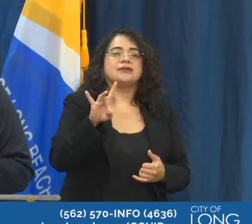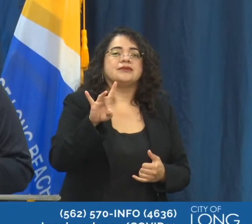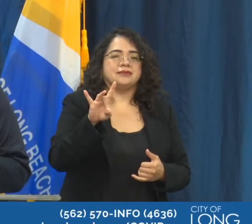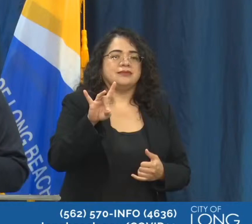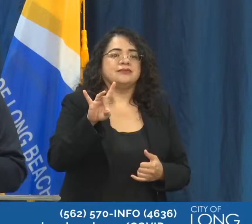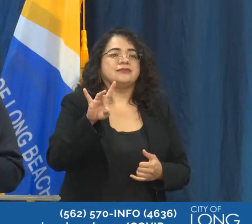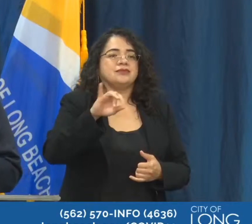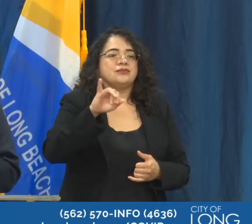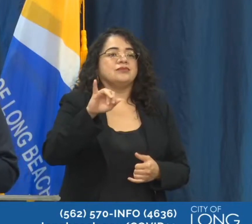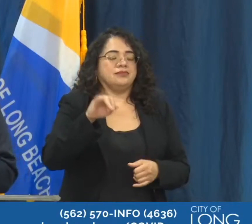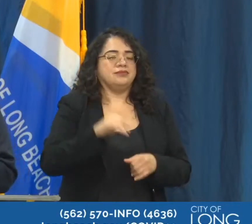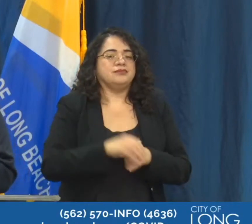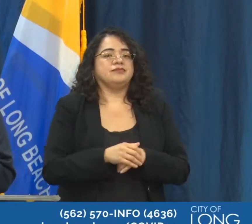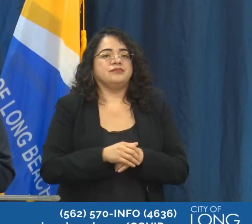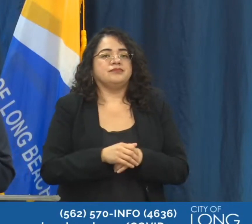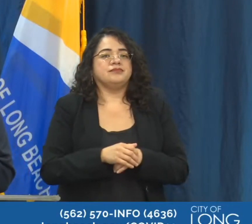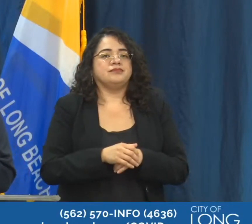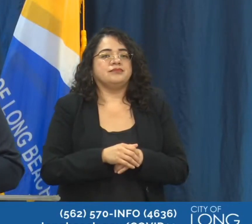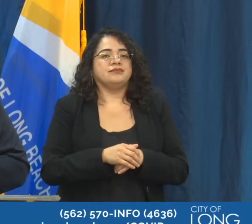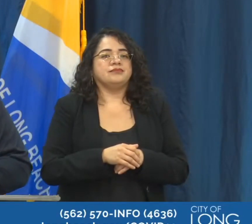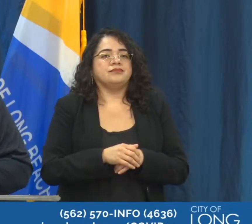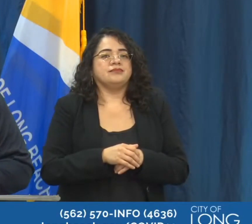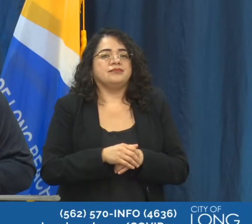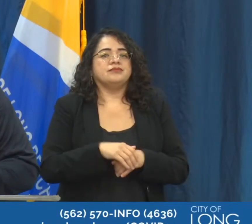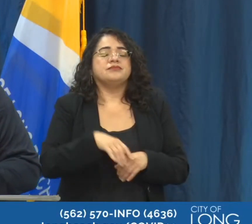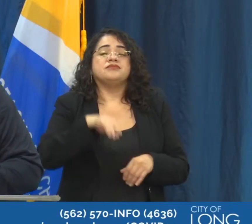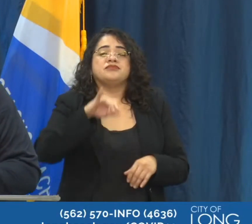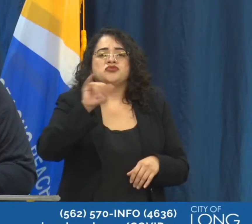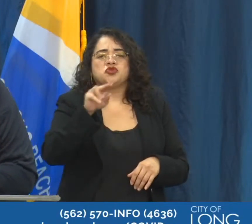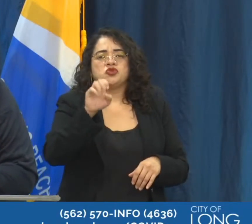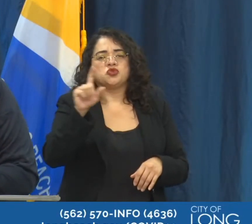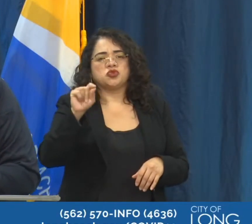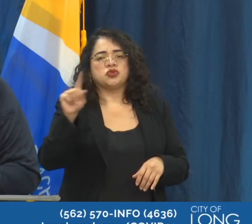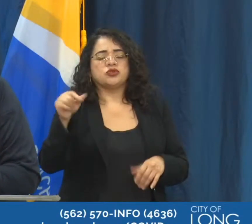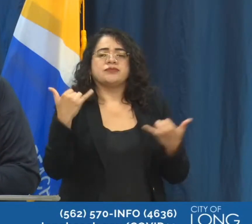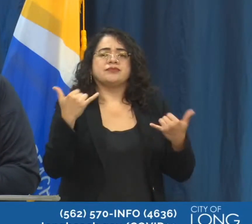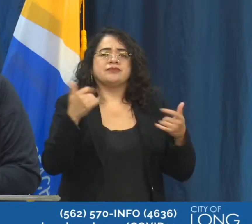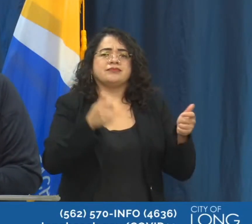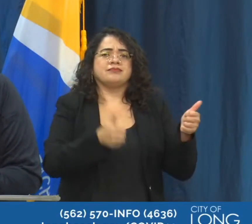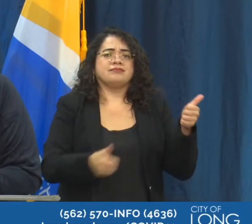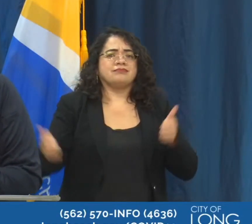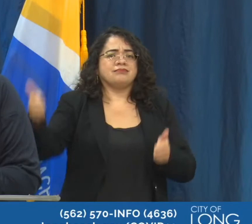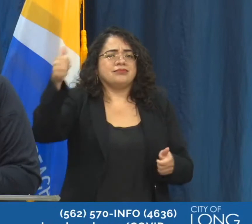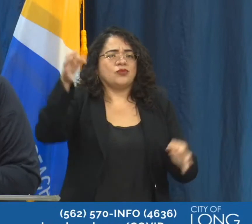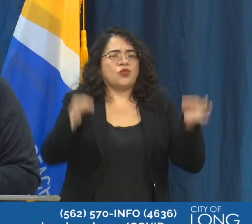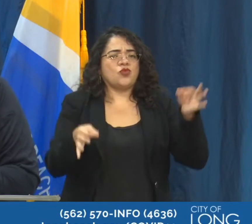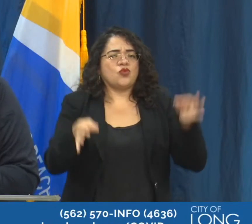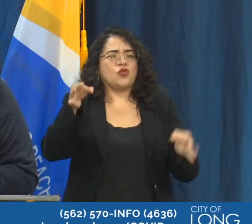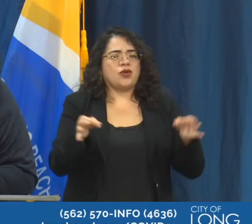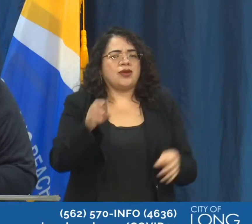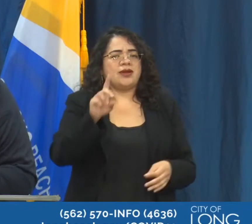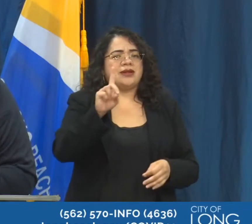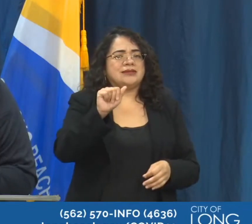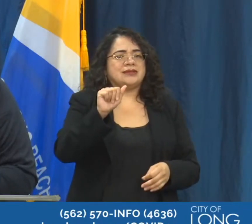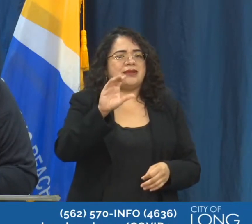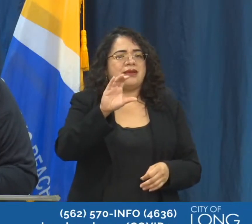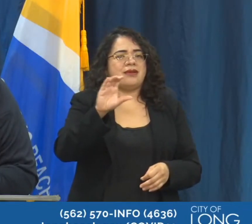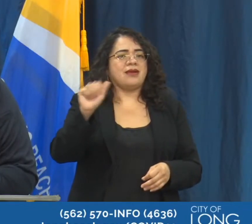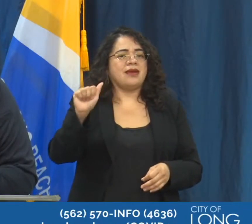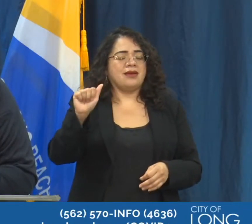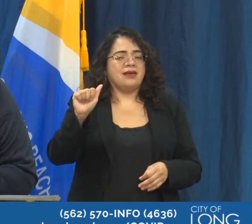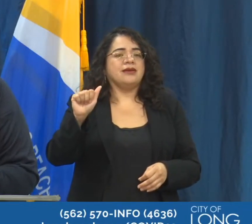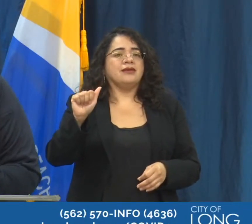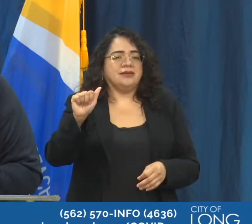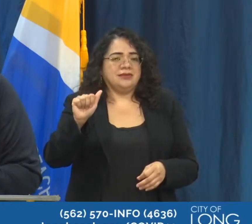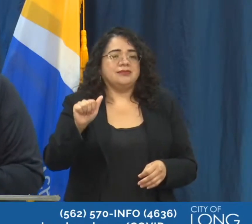Conemos en pasar a reconociendo la corte suprema hoy relacionado con el programa DACA Acción de ferida para los llegados en la